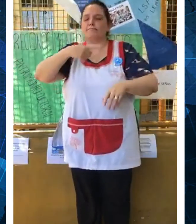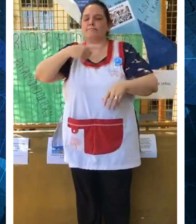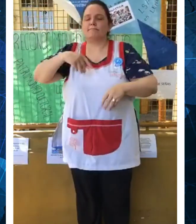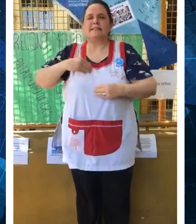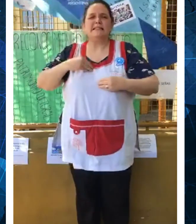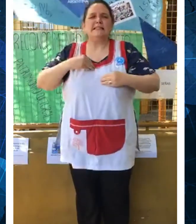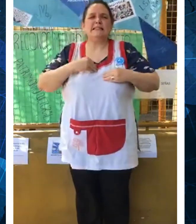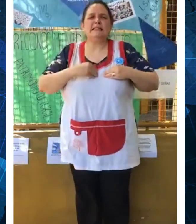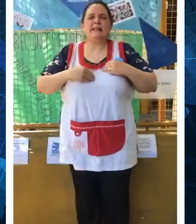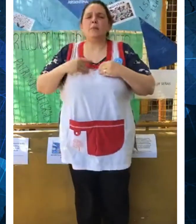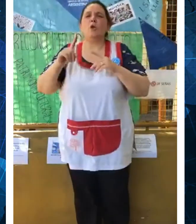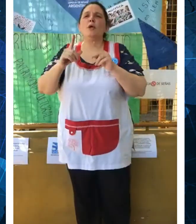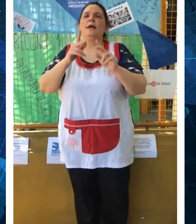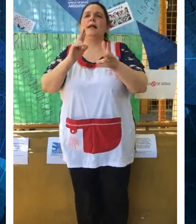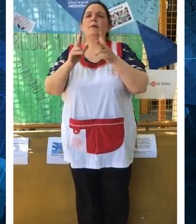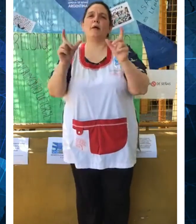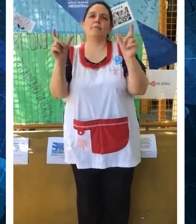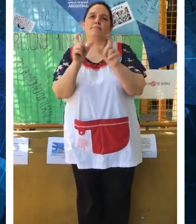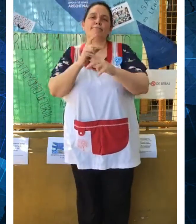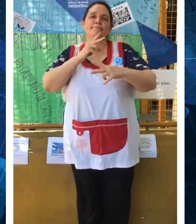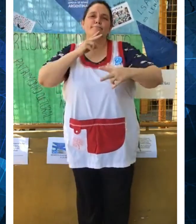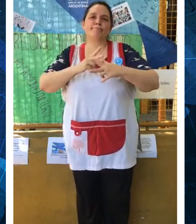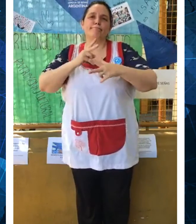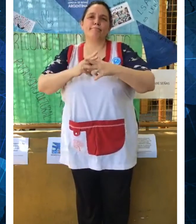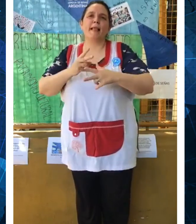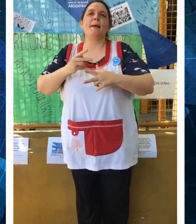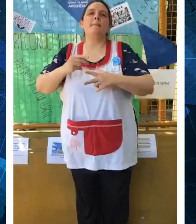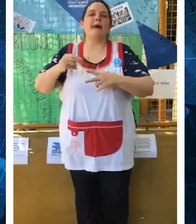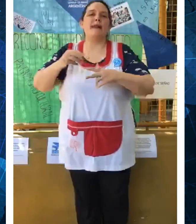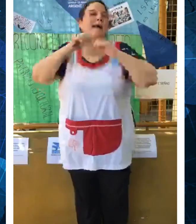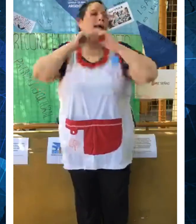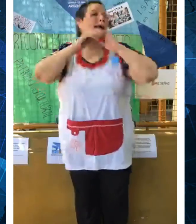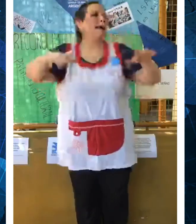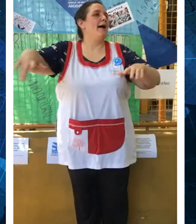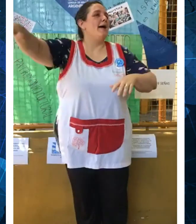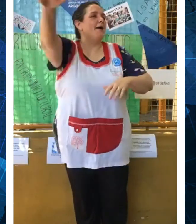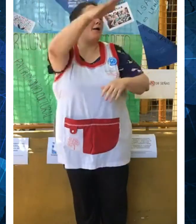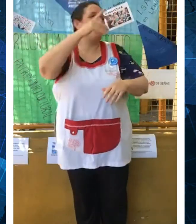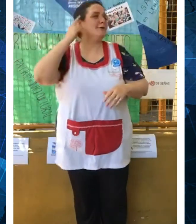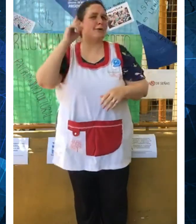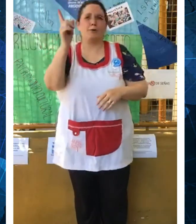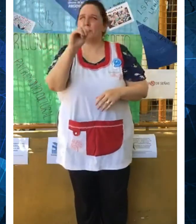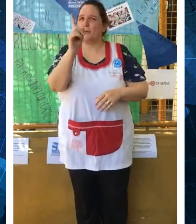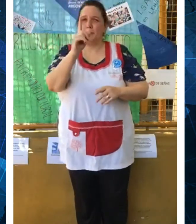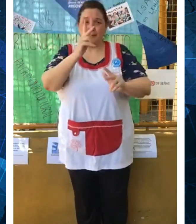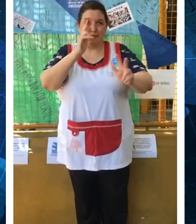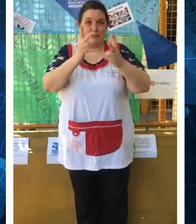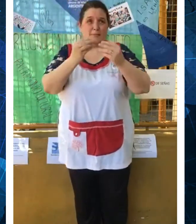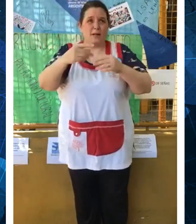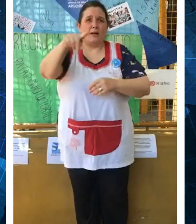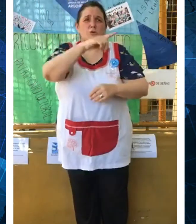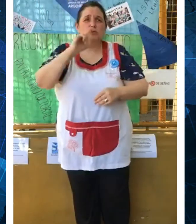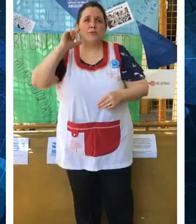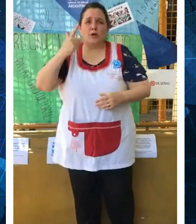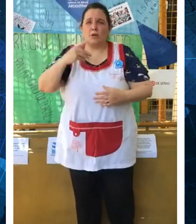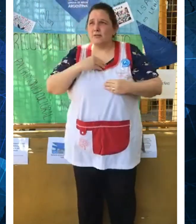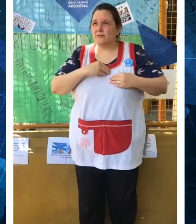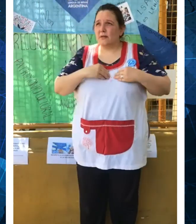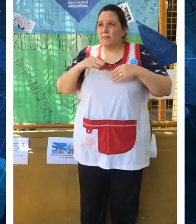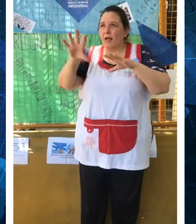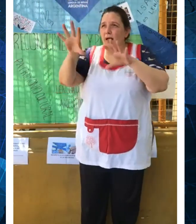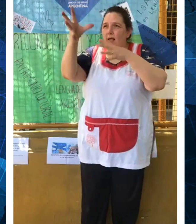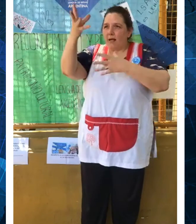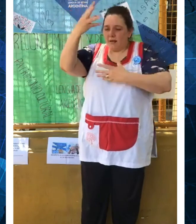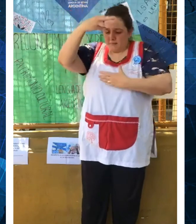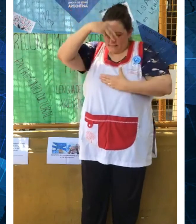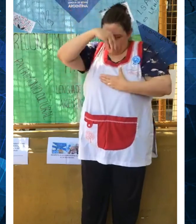tiempo. Y lo que nosotros queríamos era transmitir el sentimiento del himno nacional argentino